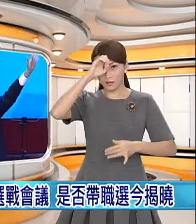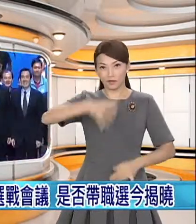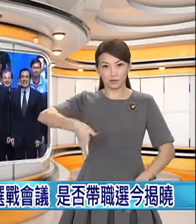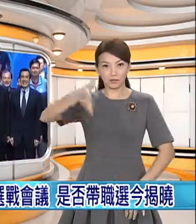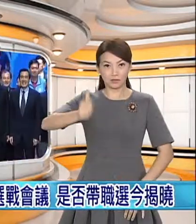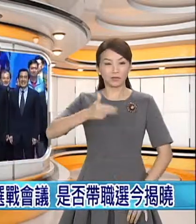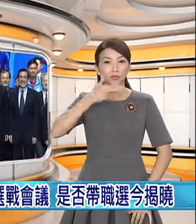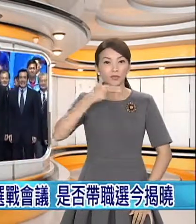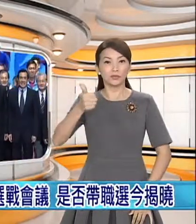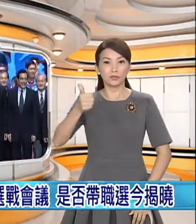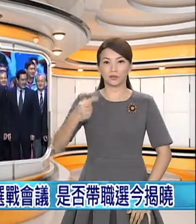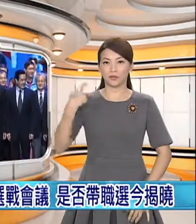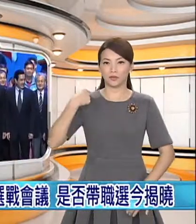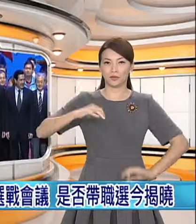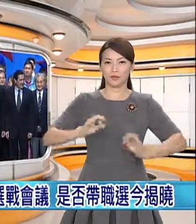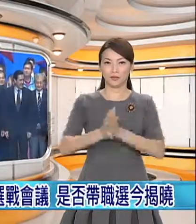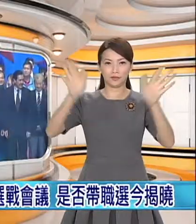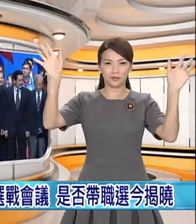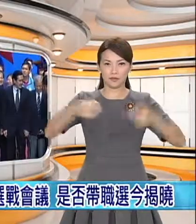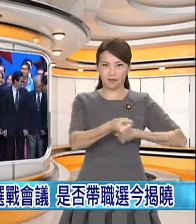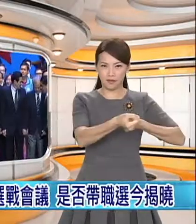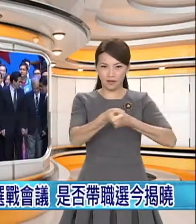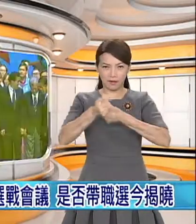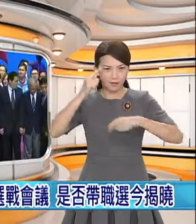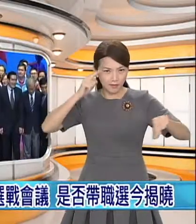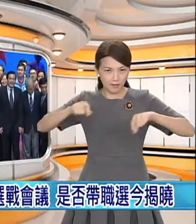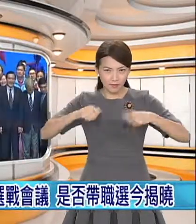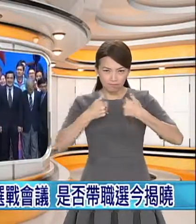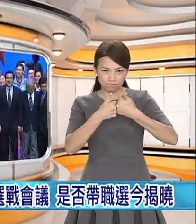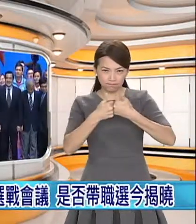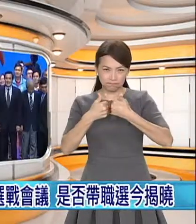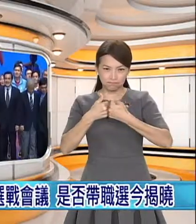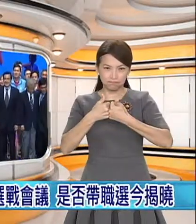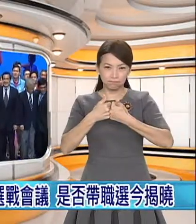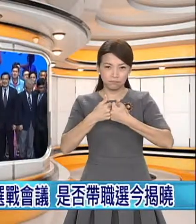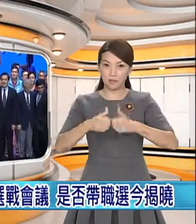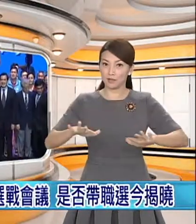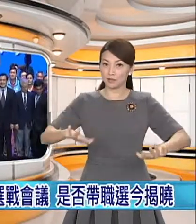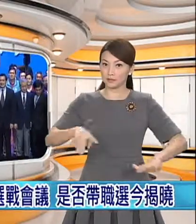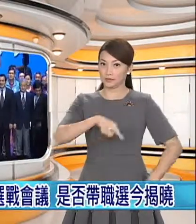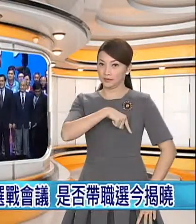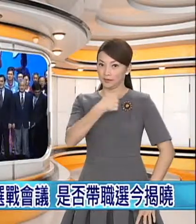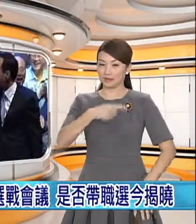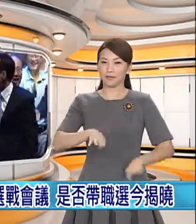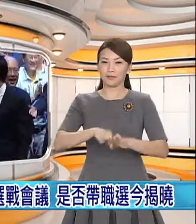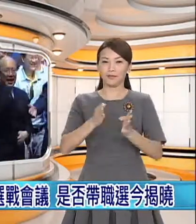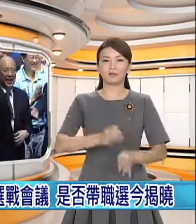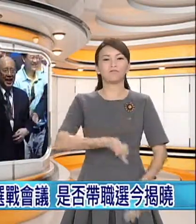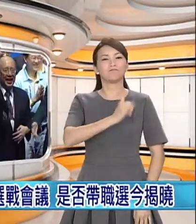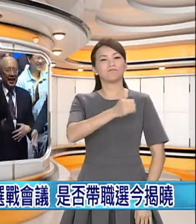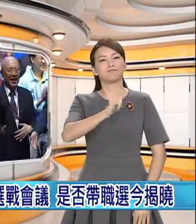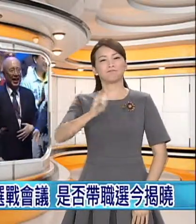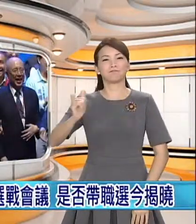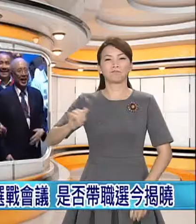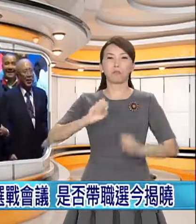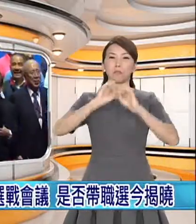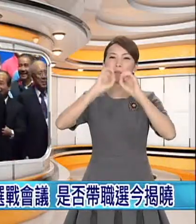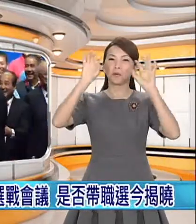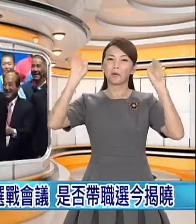党主席朱立伦昨天启动了选战会议，最快今天礼拜一要展开